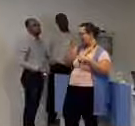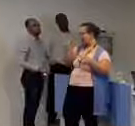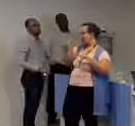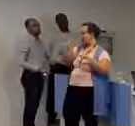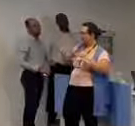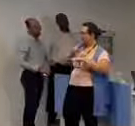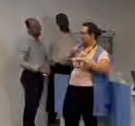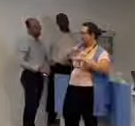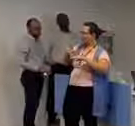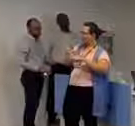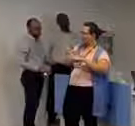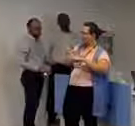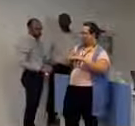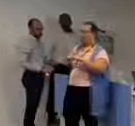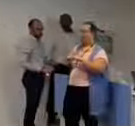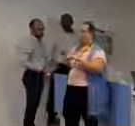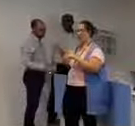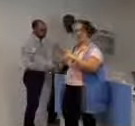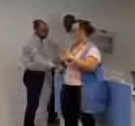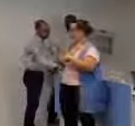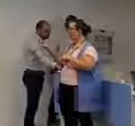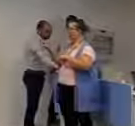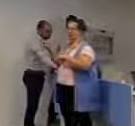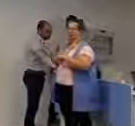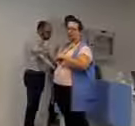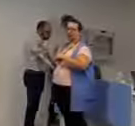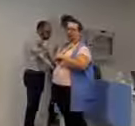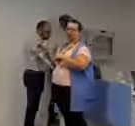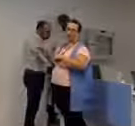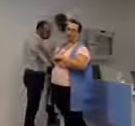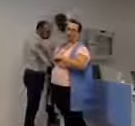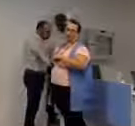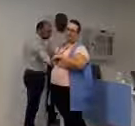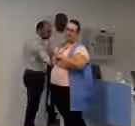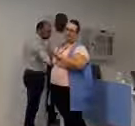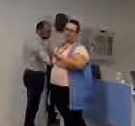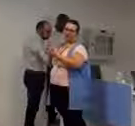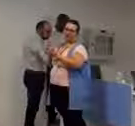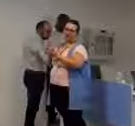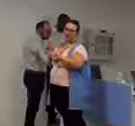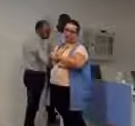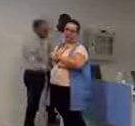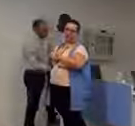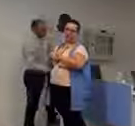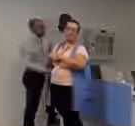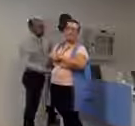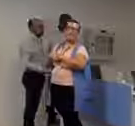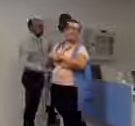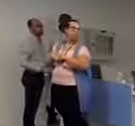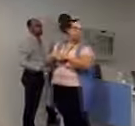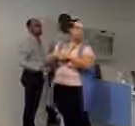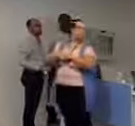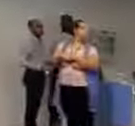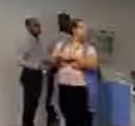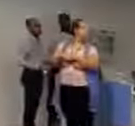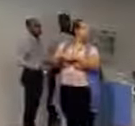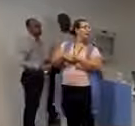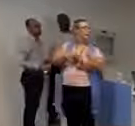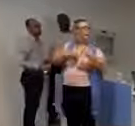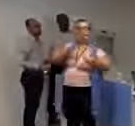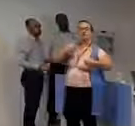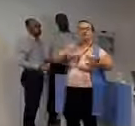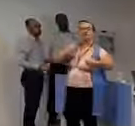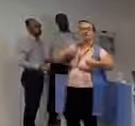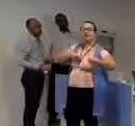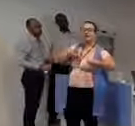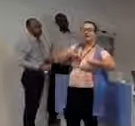que computadorizadas em pleno século XXI. É a nossa realidade do Brasil. Okay? Depois a gente quer competir. De